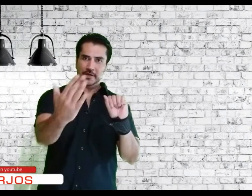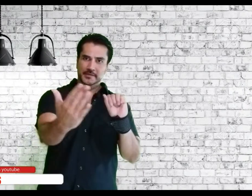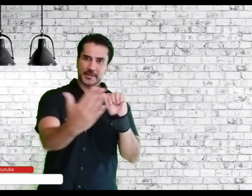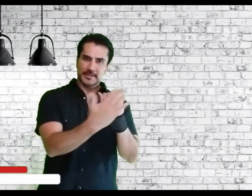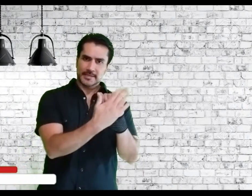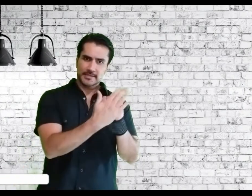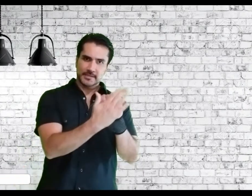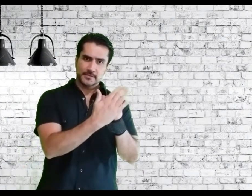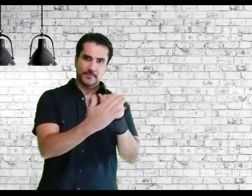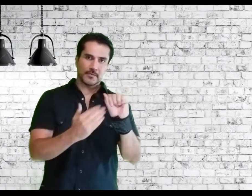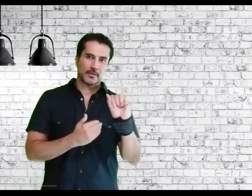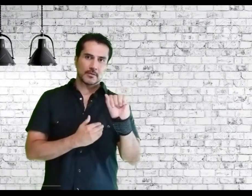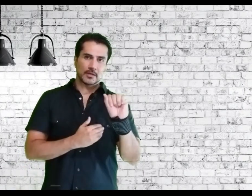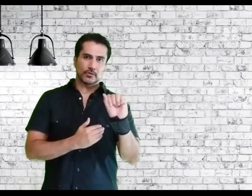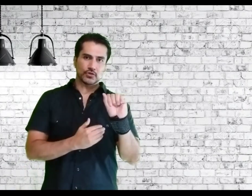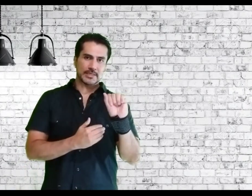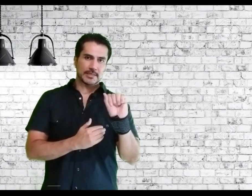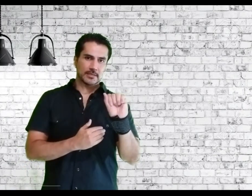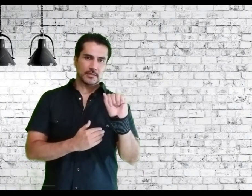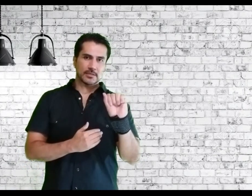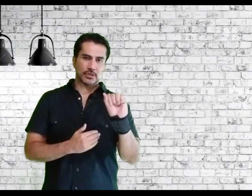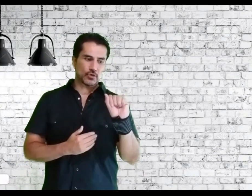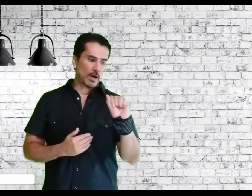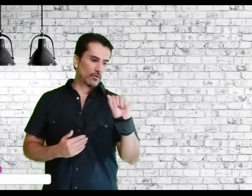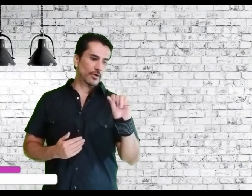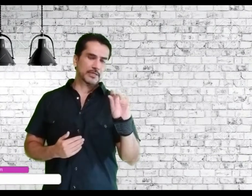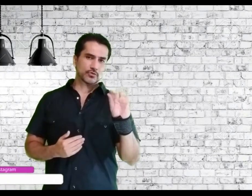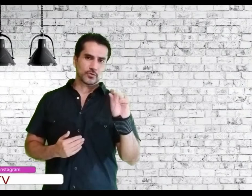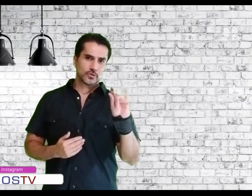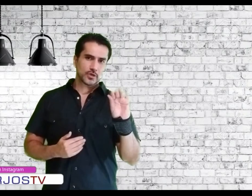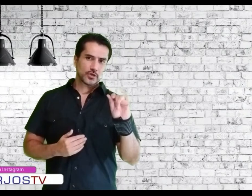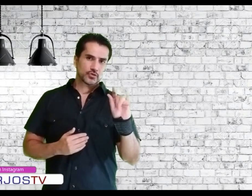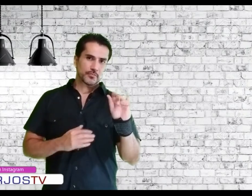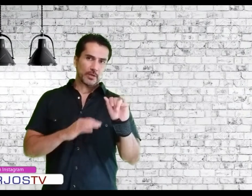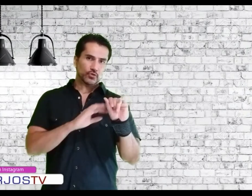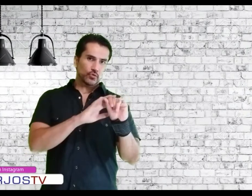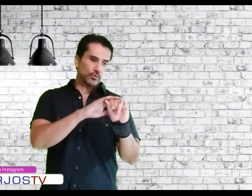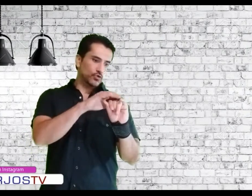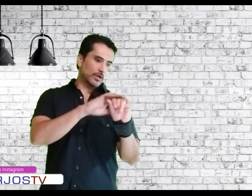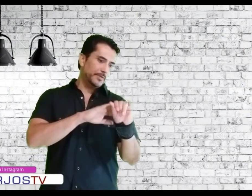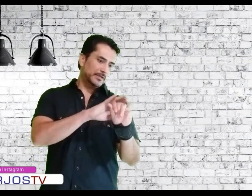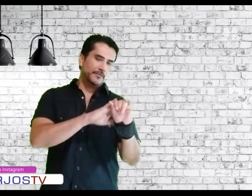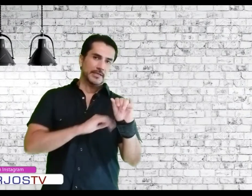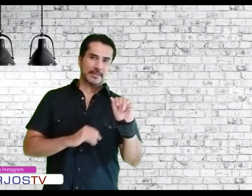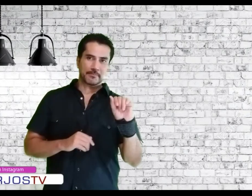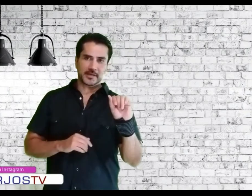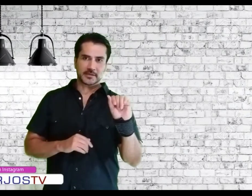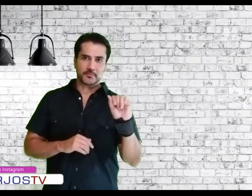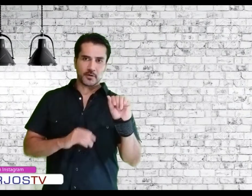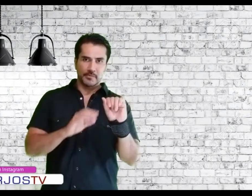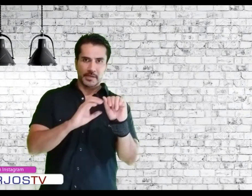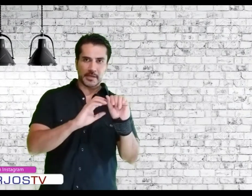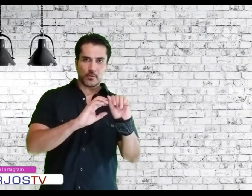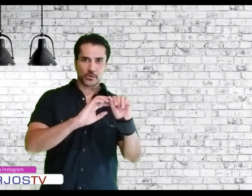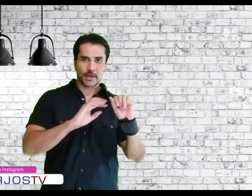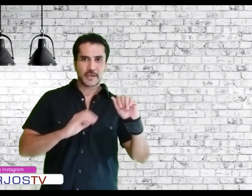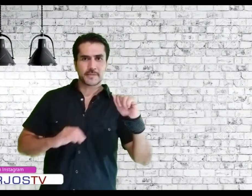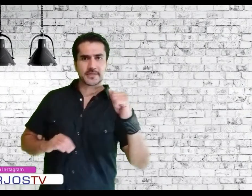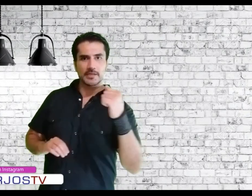frente es este. Entonces, si yo hago esto, yo me acostumbro solamente a ver esta parte. El problema es que cuando alguien me está